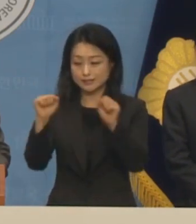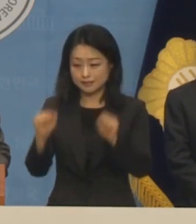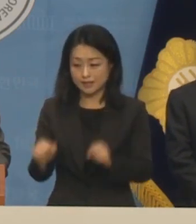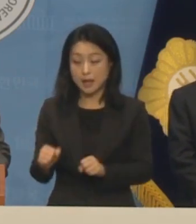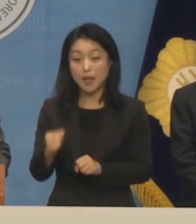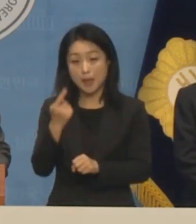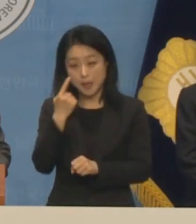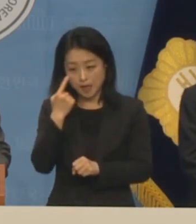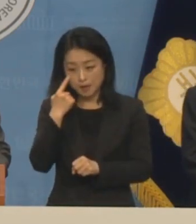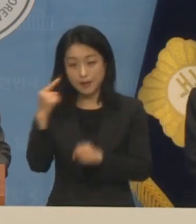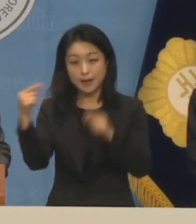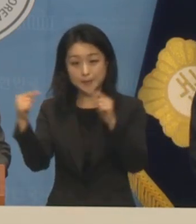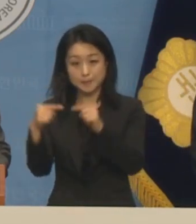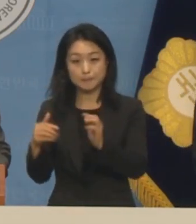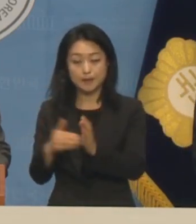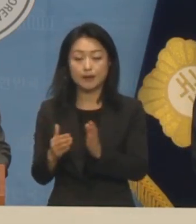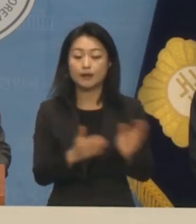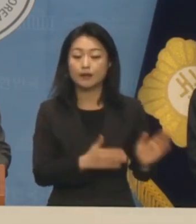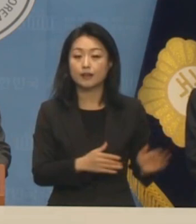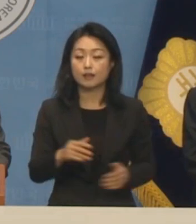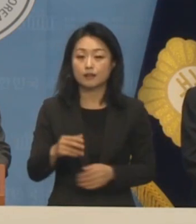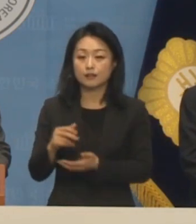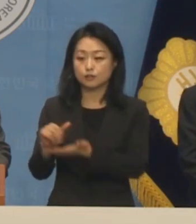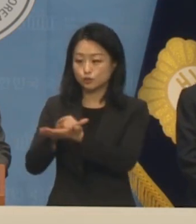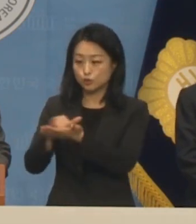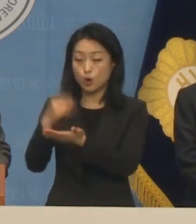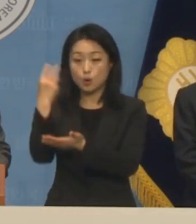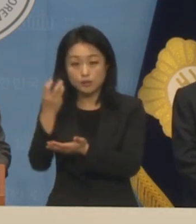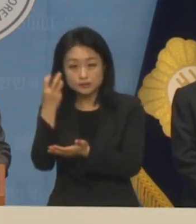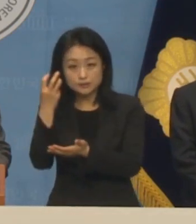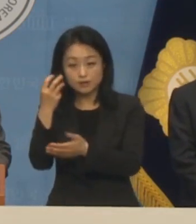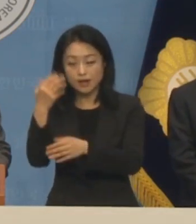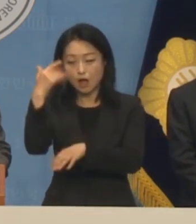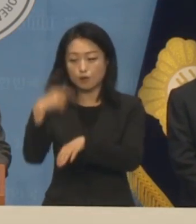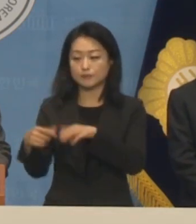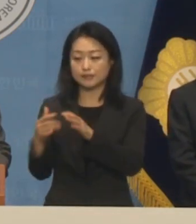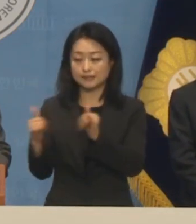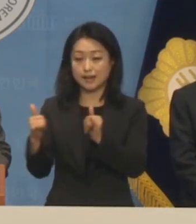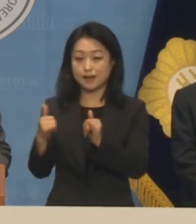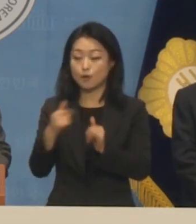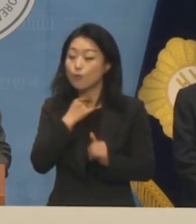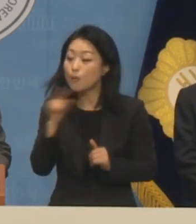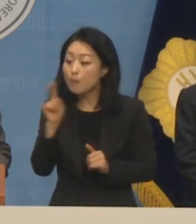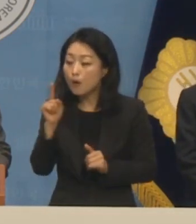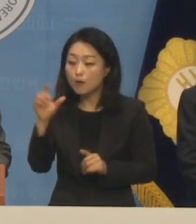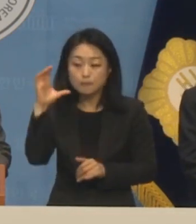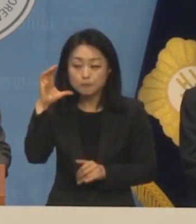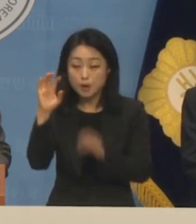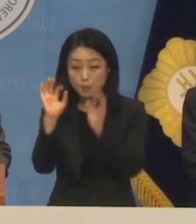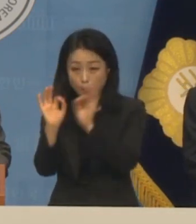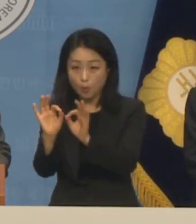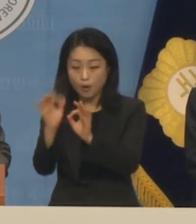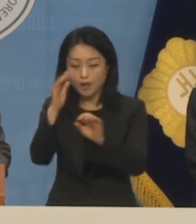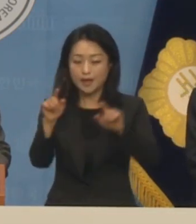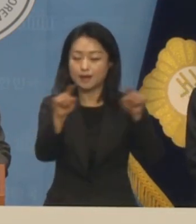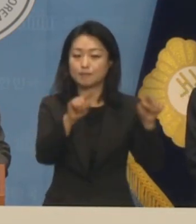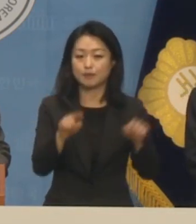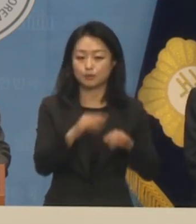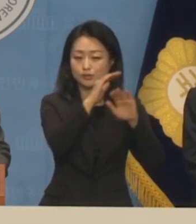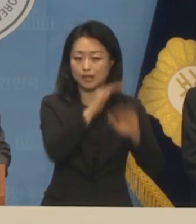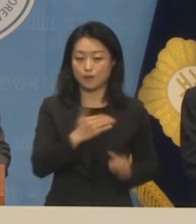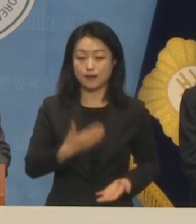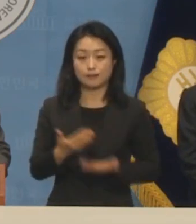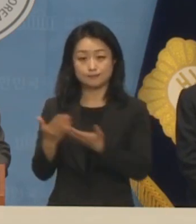구축하였습니다. 마지막으로 뉴욕과 워싱턴에 있는 동포들의 건의사항을 청취하고 한반도 사항을